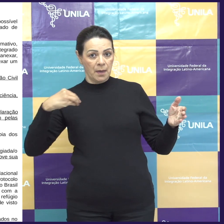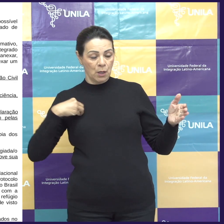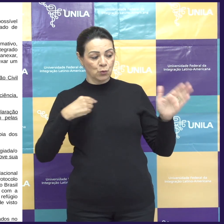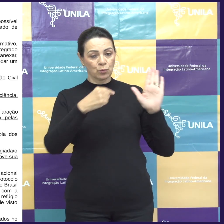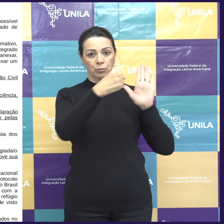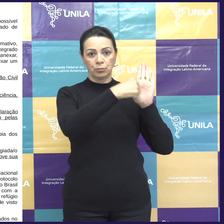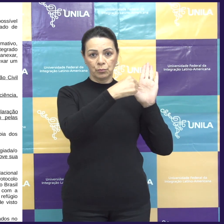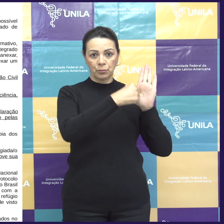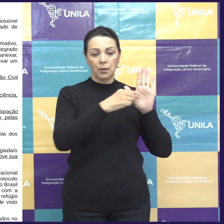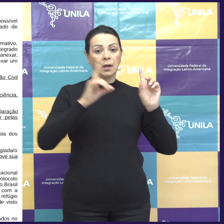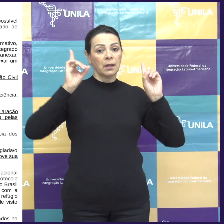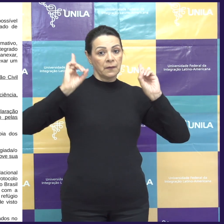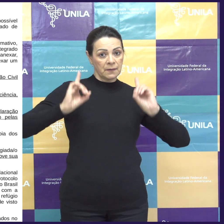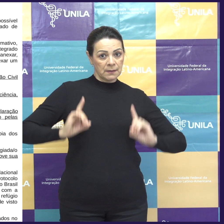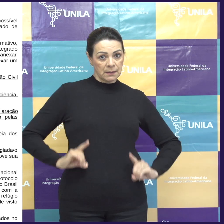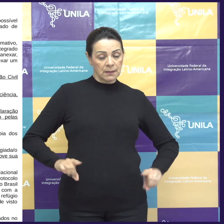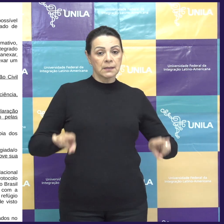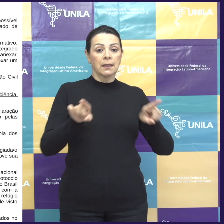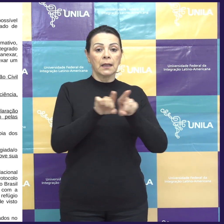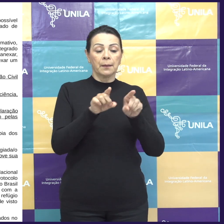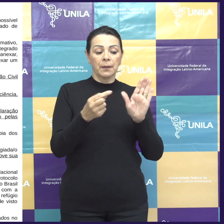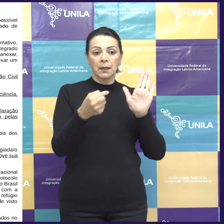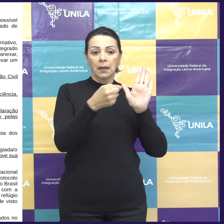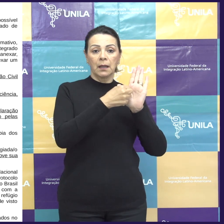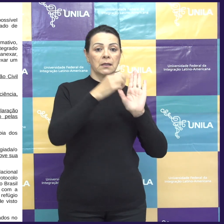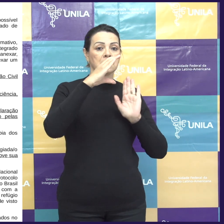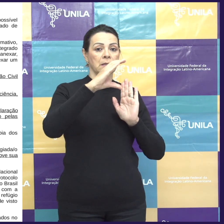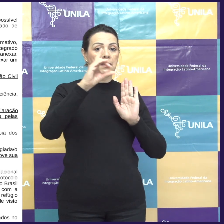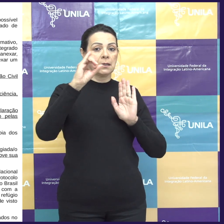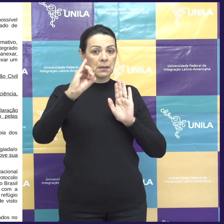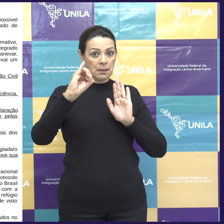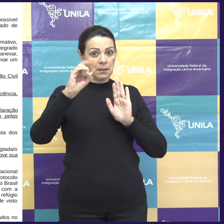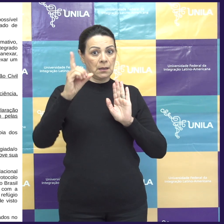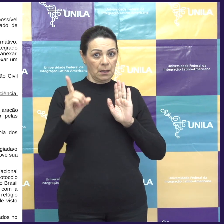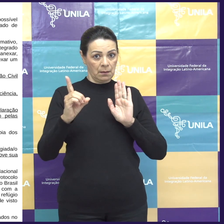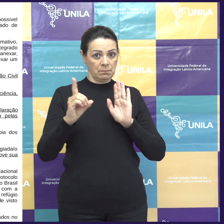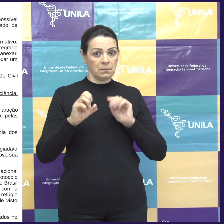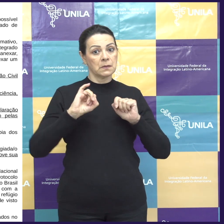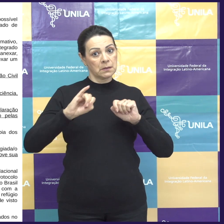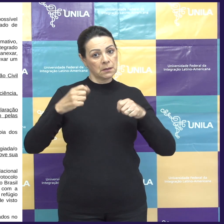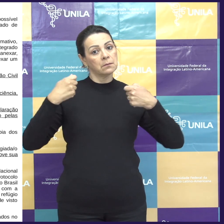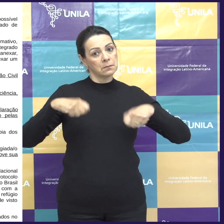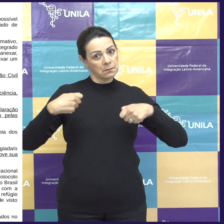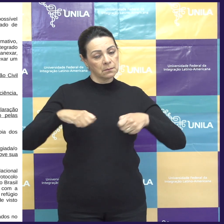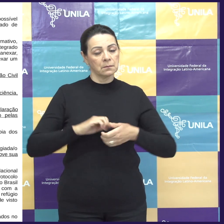deficiência, incluindo o respectivo CID, quando aplicável.